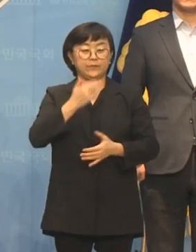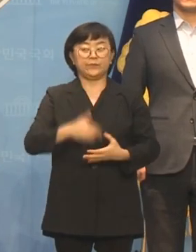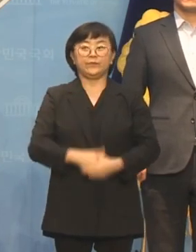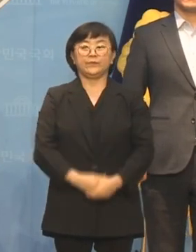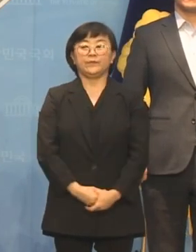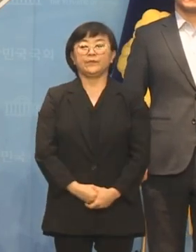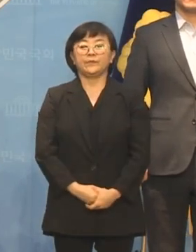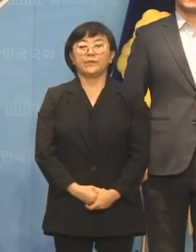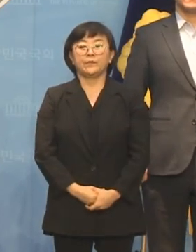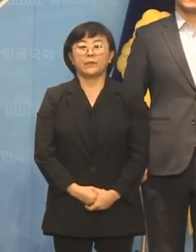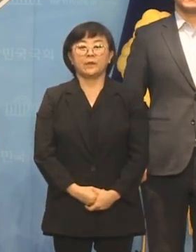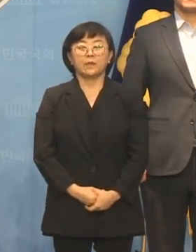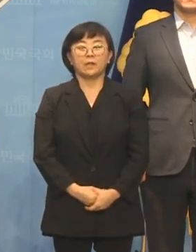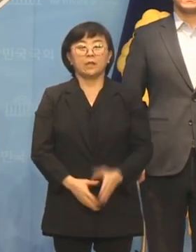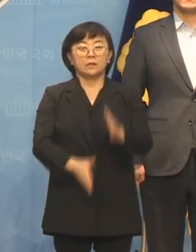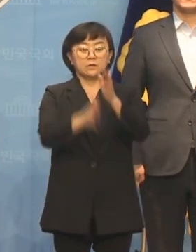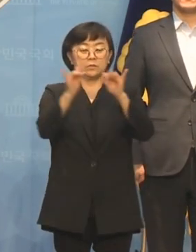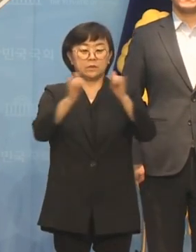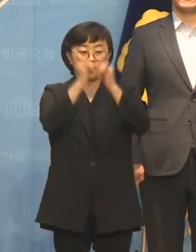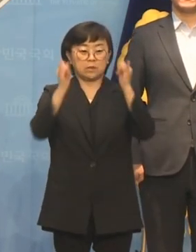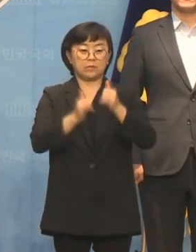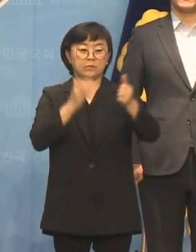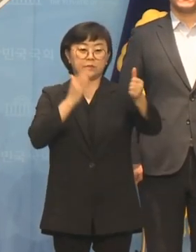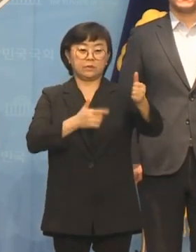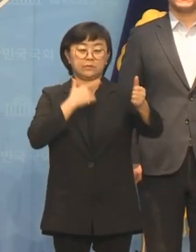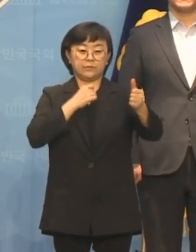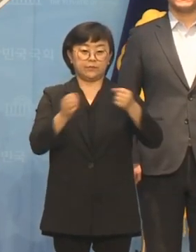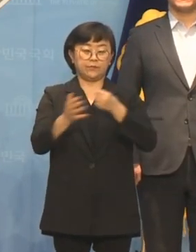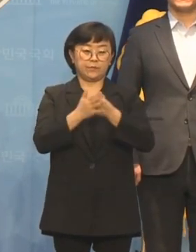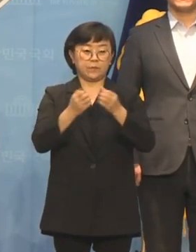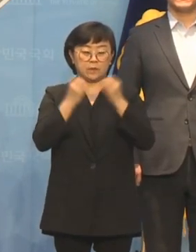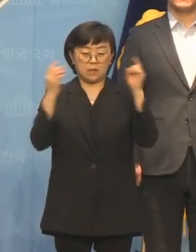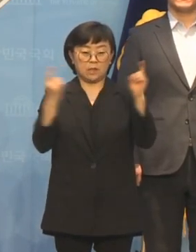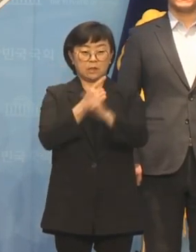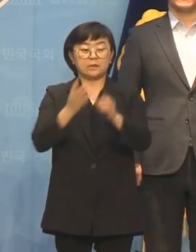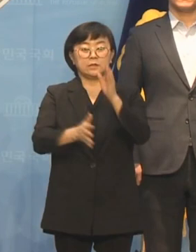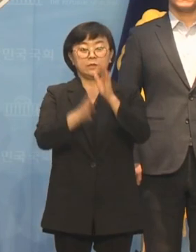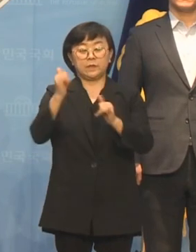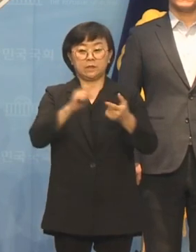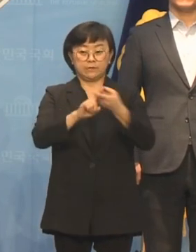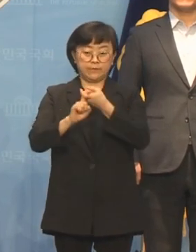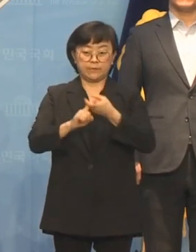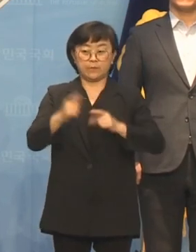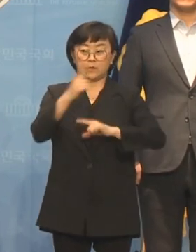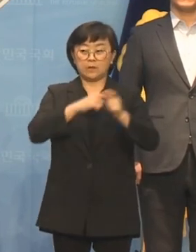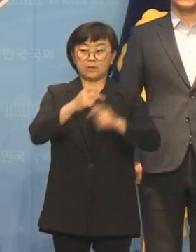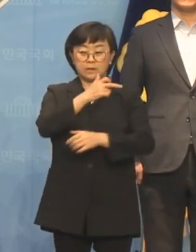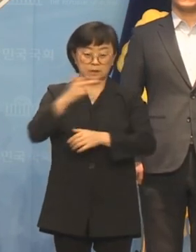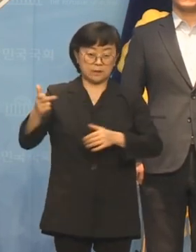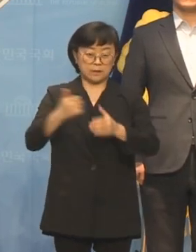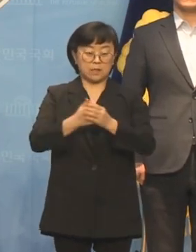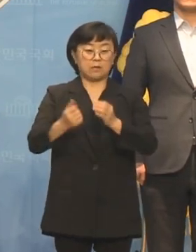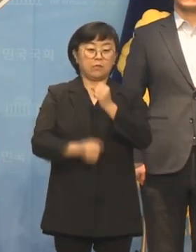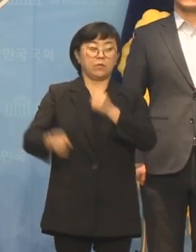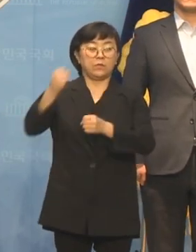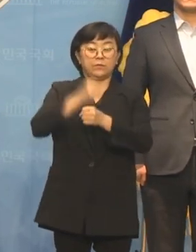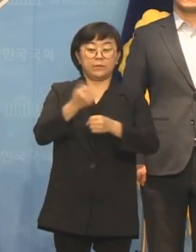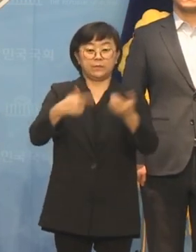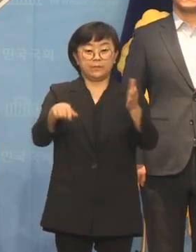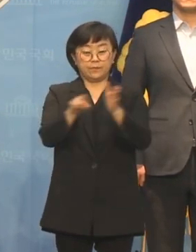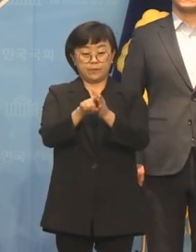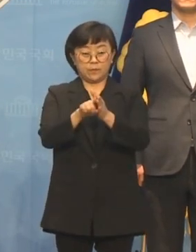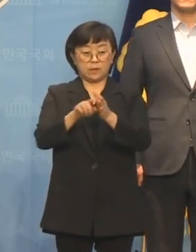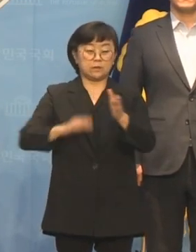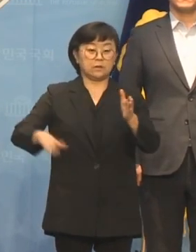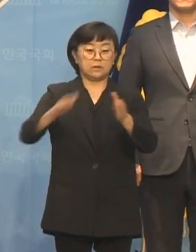없습니다. 시민사회에 부탁드립니다. 개혁 시민들의 연대가 더 크게 복원될 수 있으려면